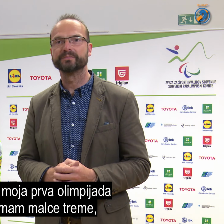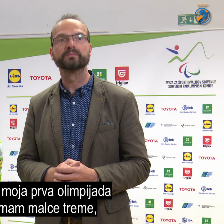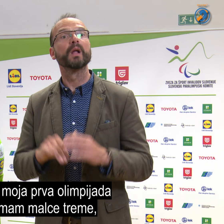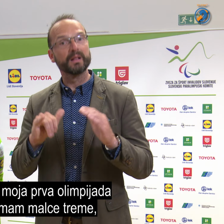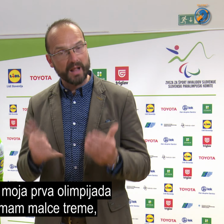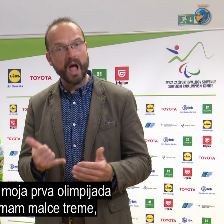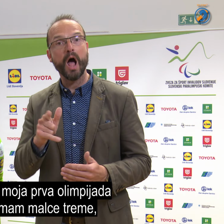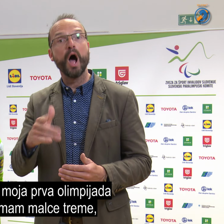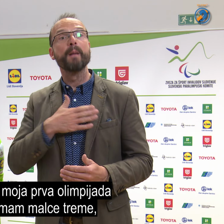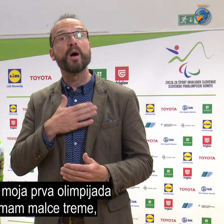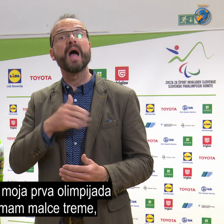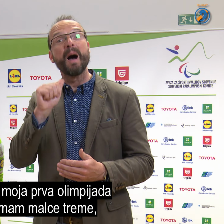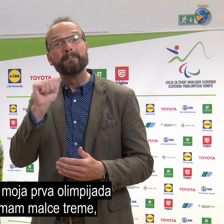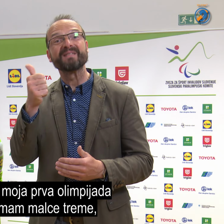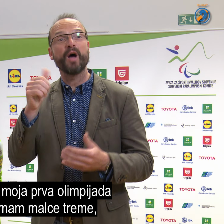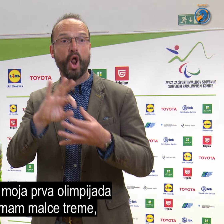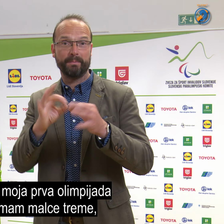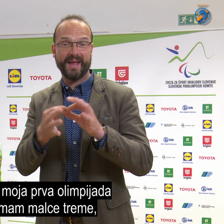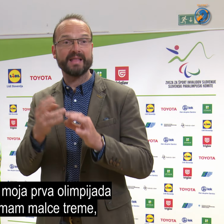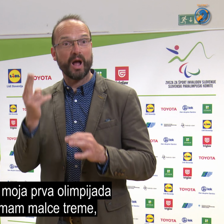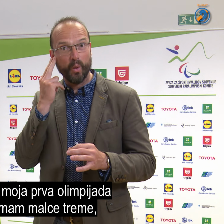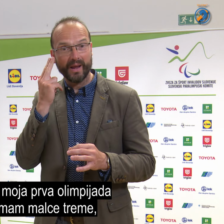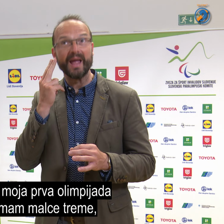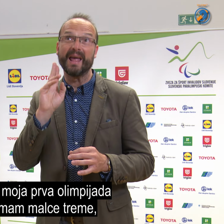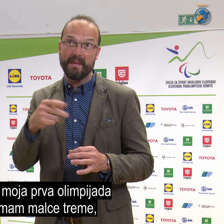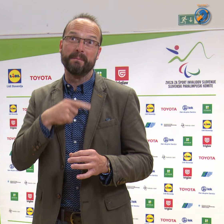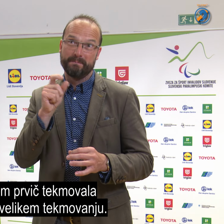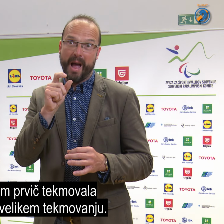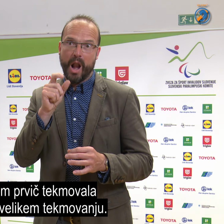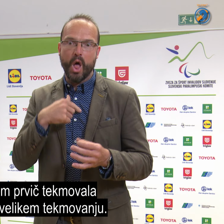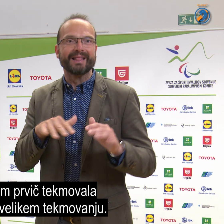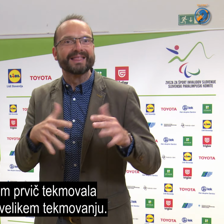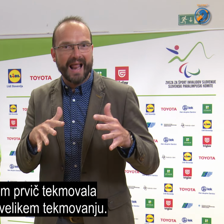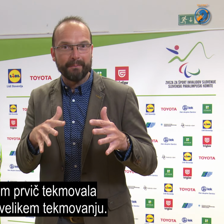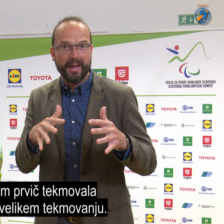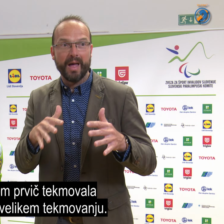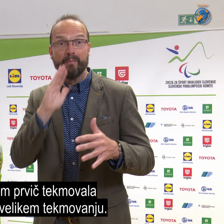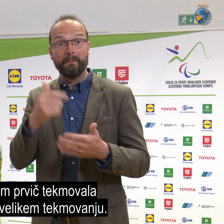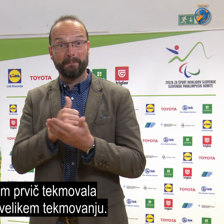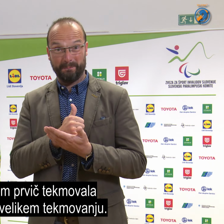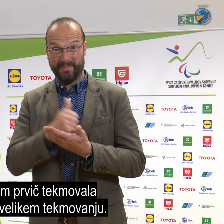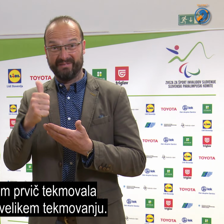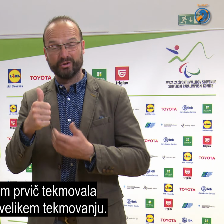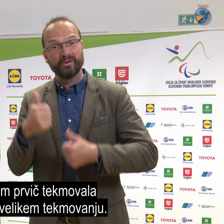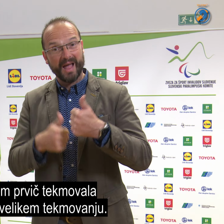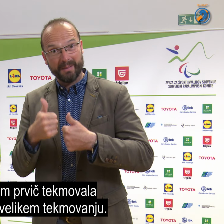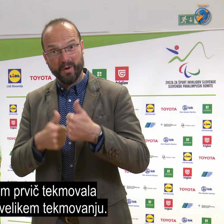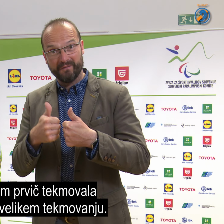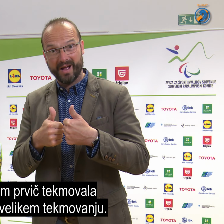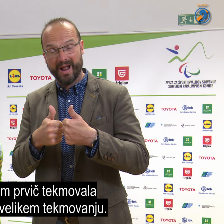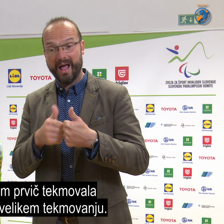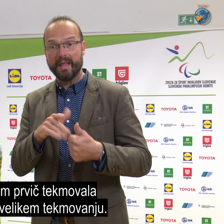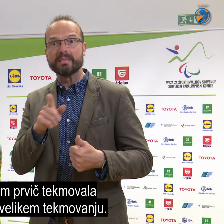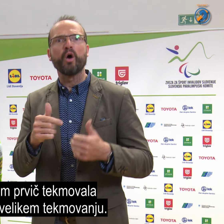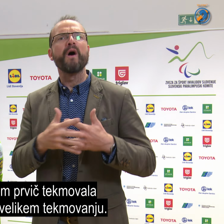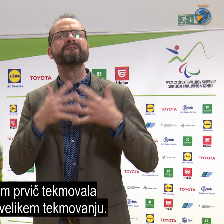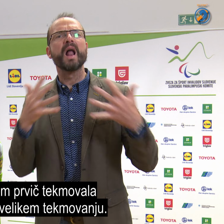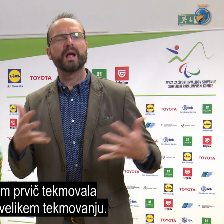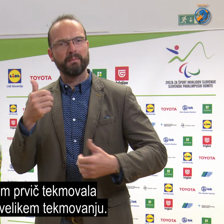To bo moja prva olimpijada in imam malce treme, ker bom prvič tekmovala na takem